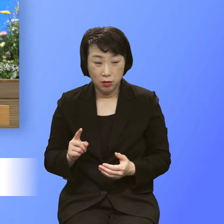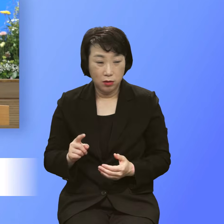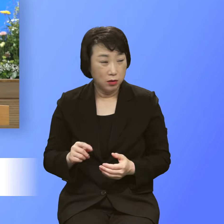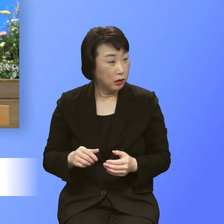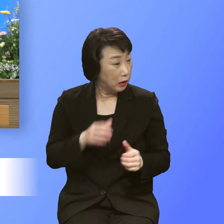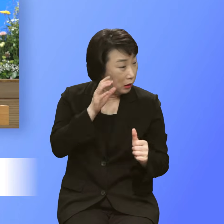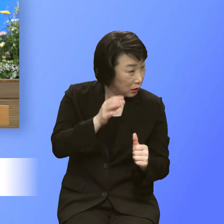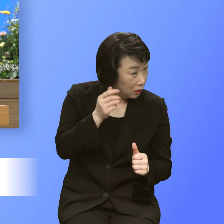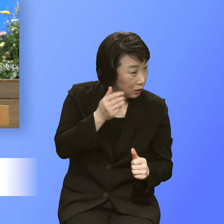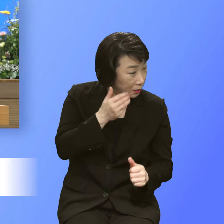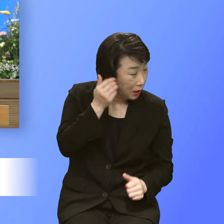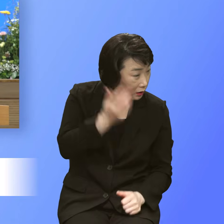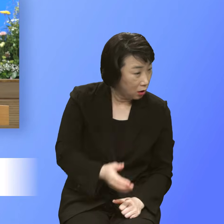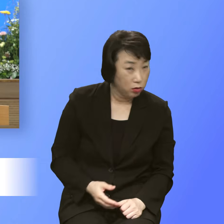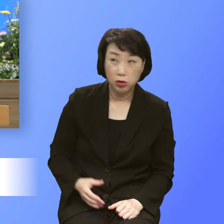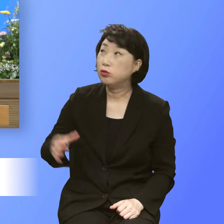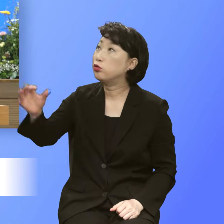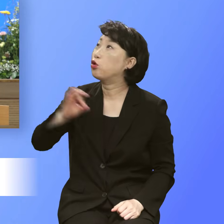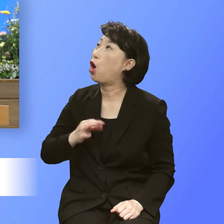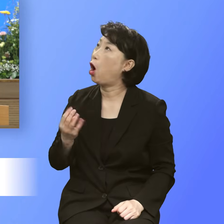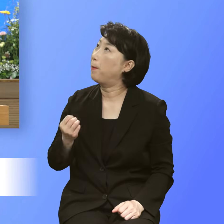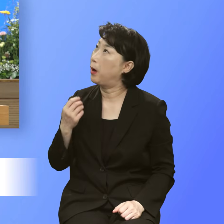주겠습니까? 물어봐.